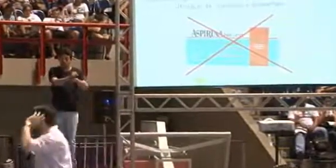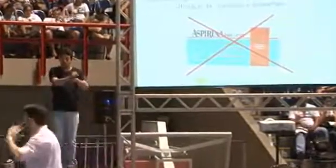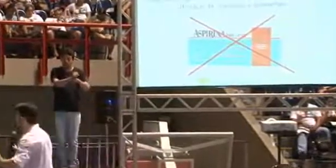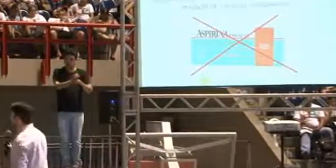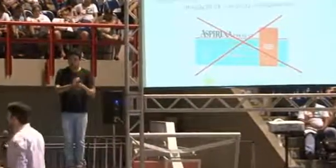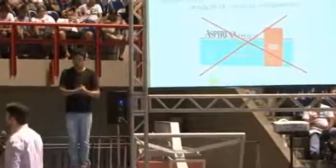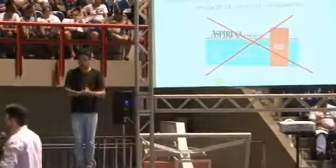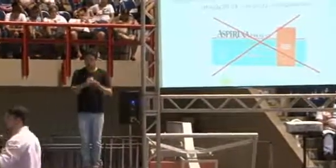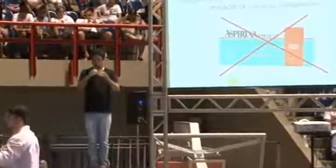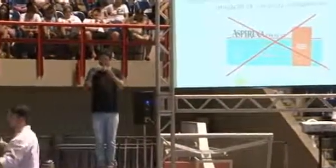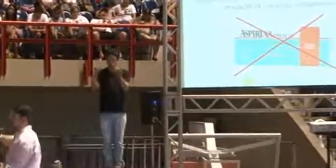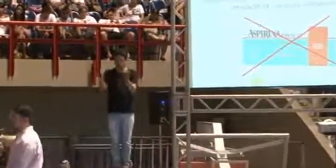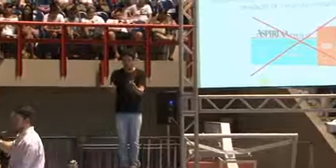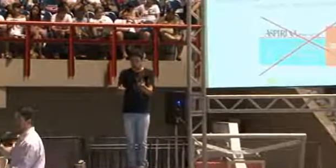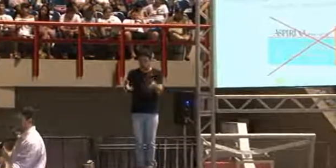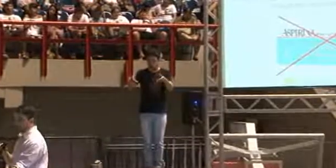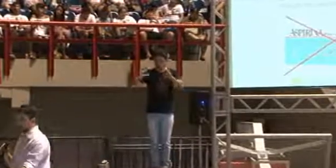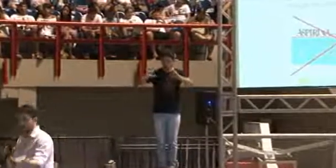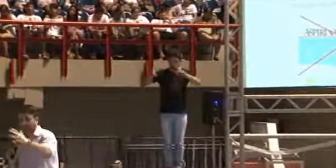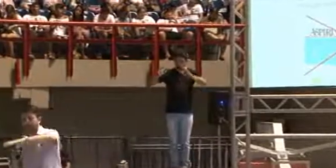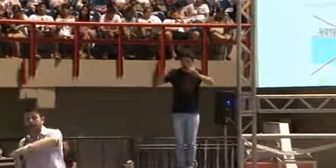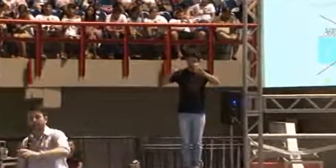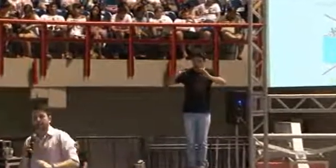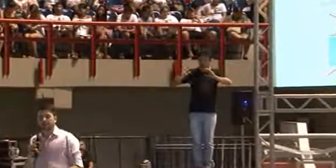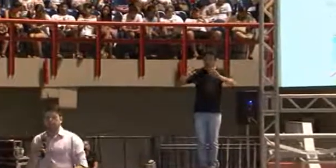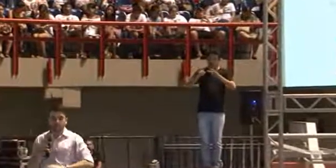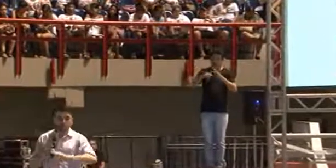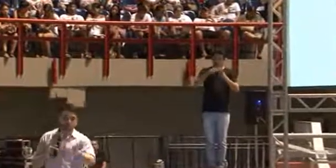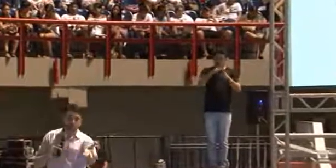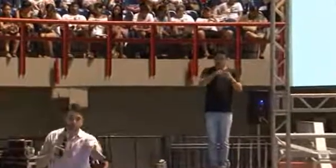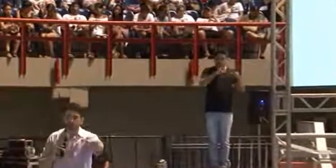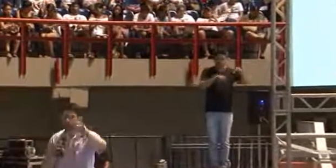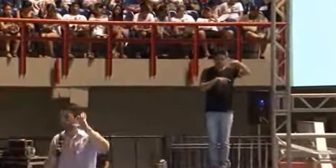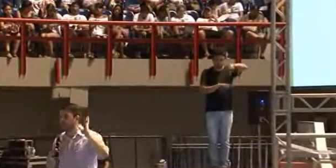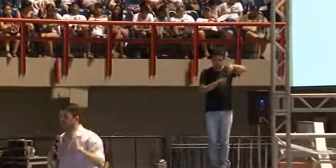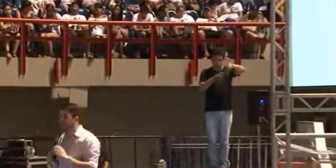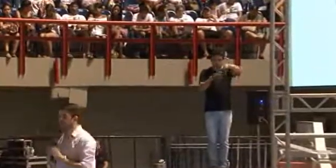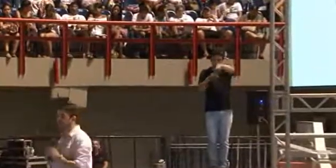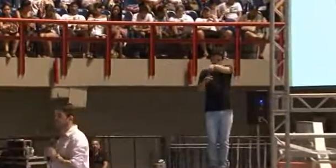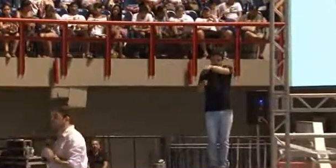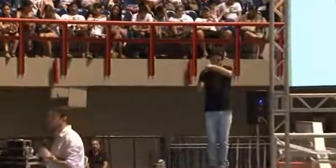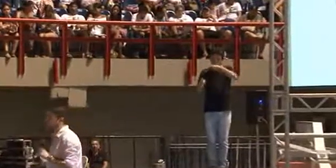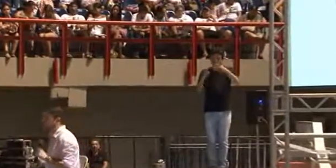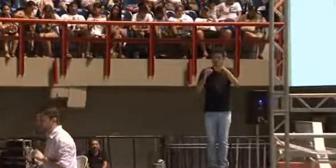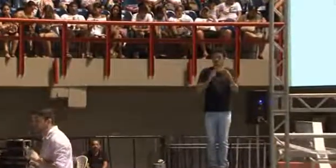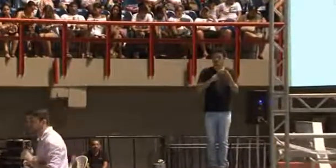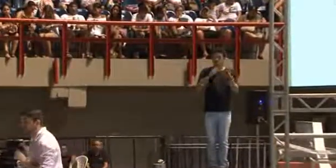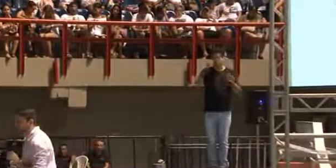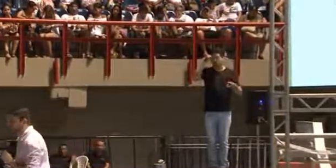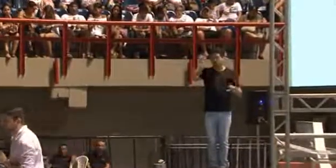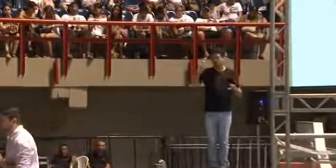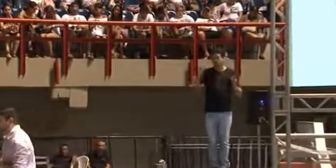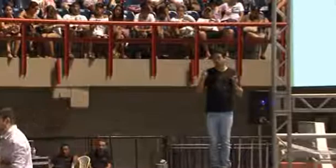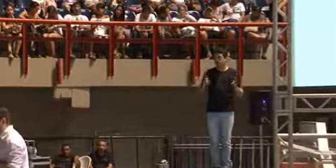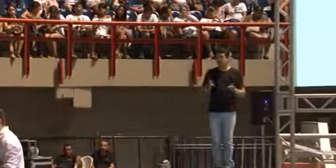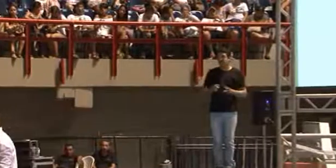o pneu vira de cabeça para baixo lá as garrafas, bota o pneu de um jeito que a água não chegue lá, esvazia, né?